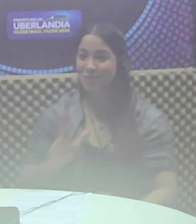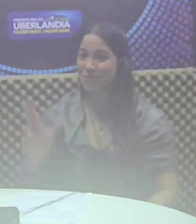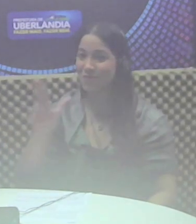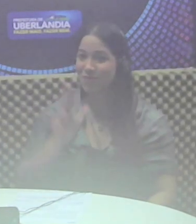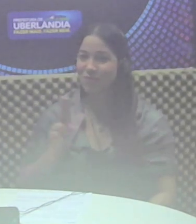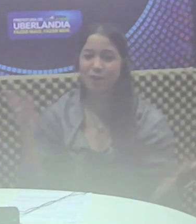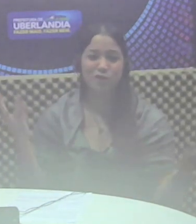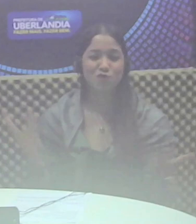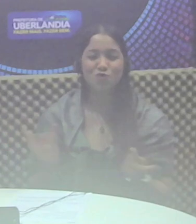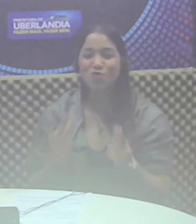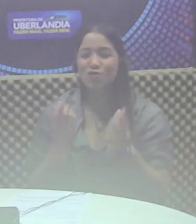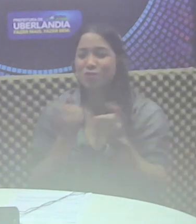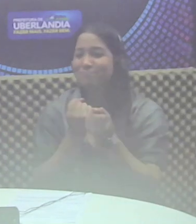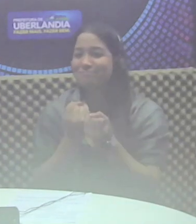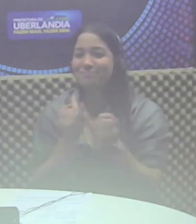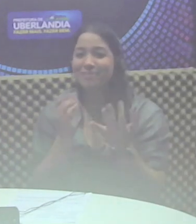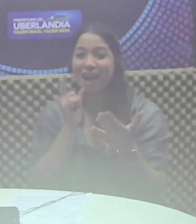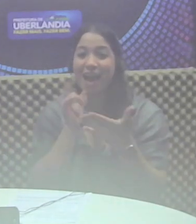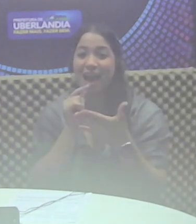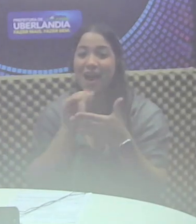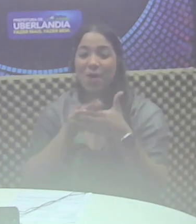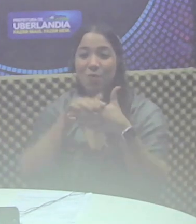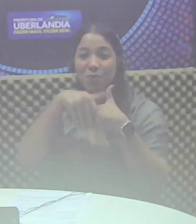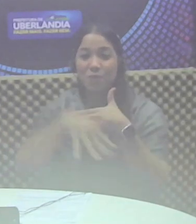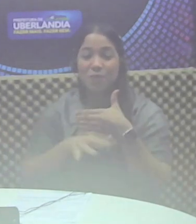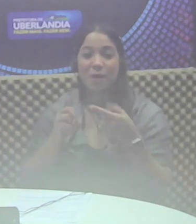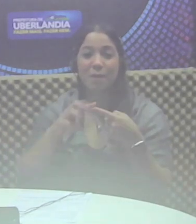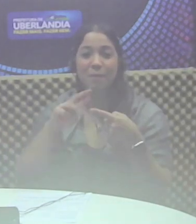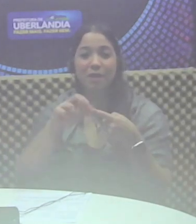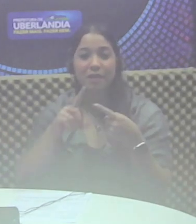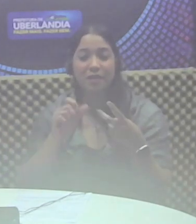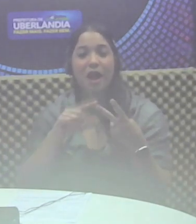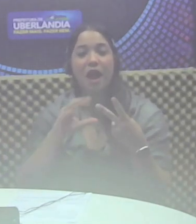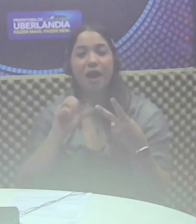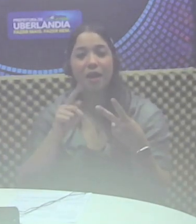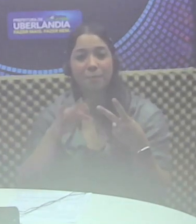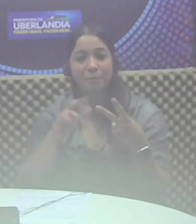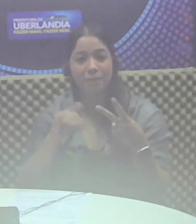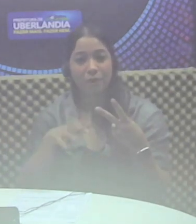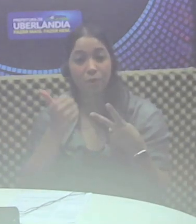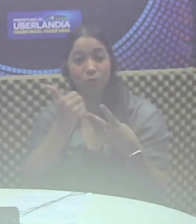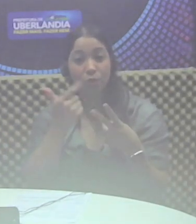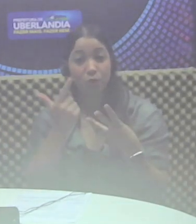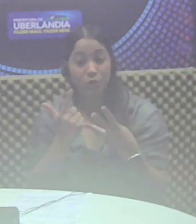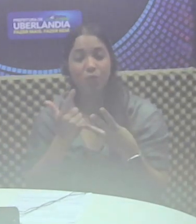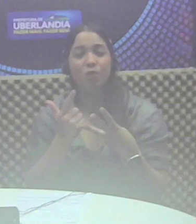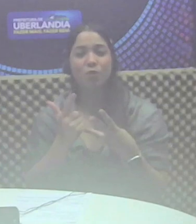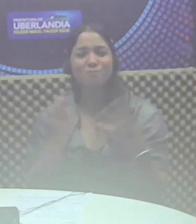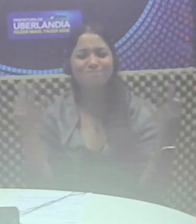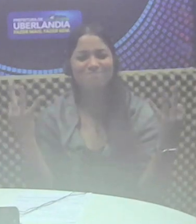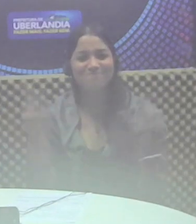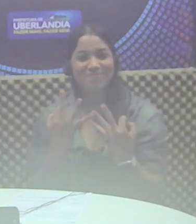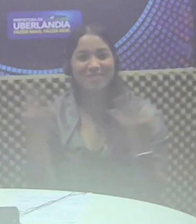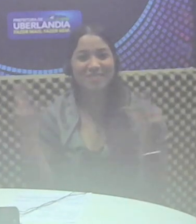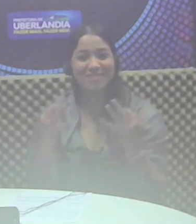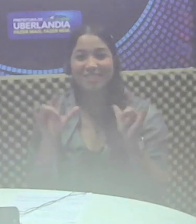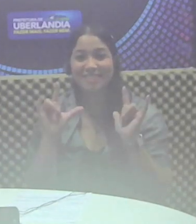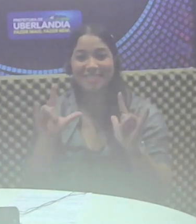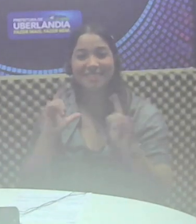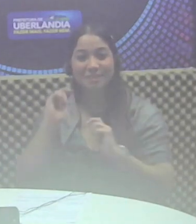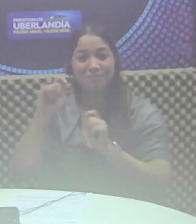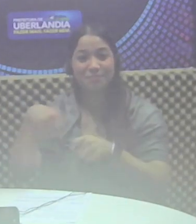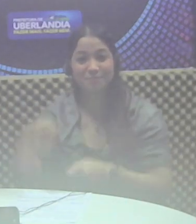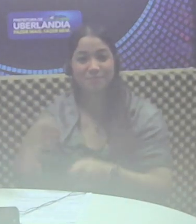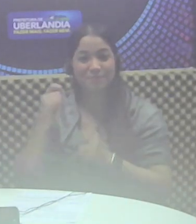riquíssima com várias represas como a do Miranda Capim Branco 1 e dois se torna o cenário perfeito pros amantes da Pesca